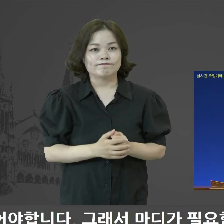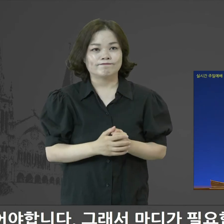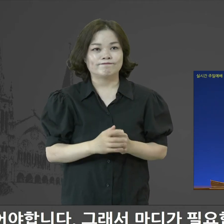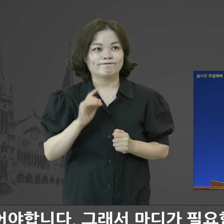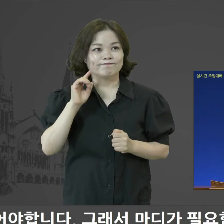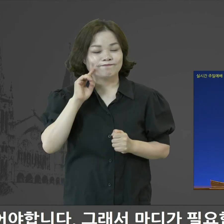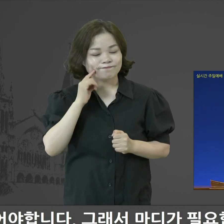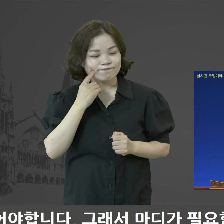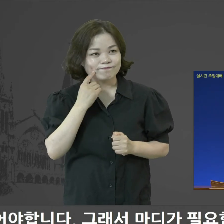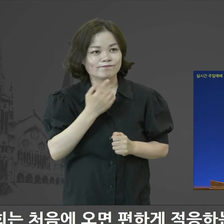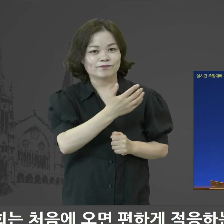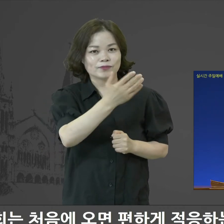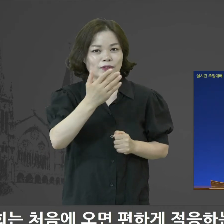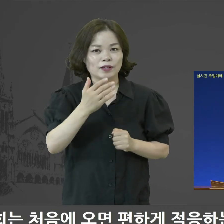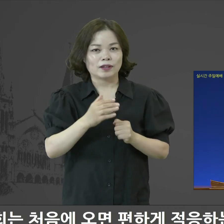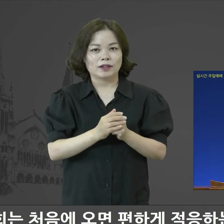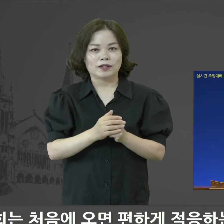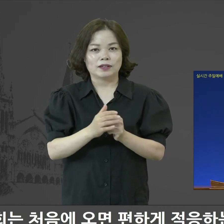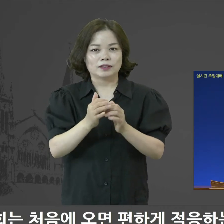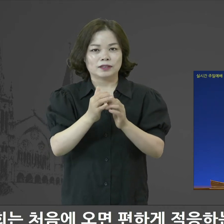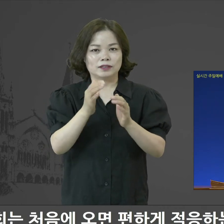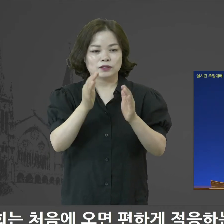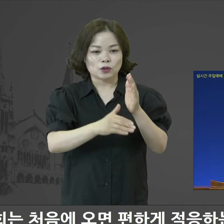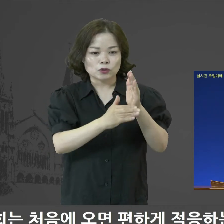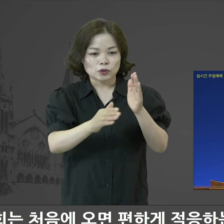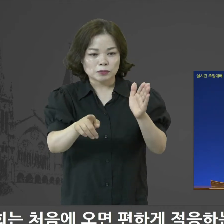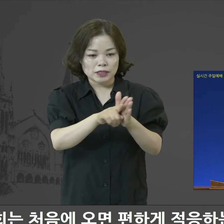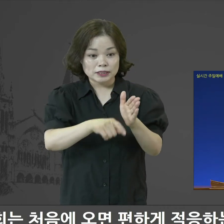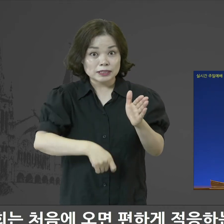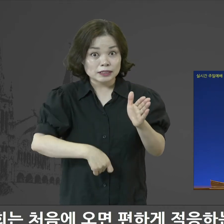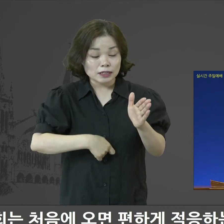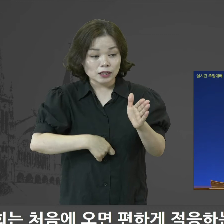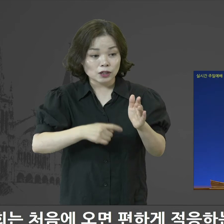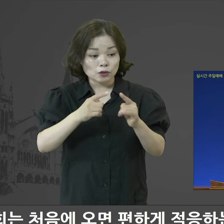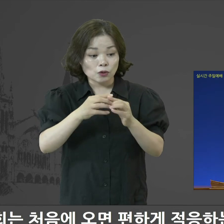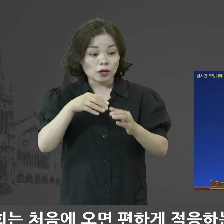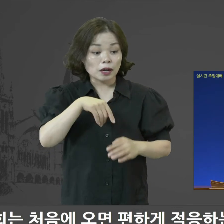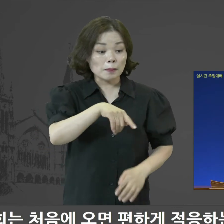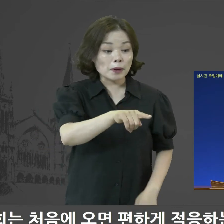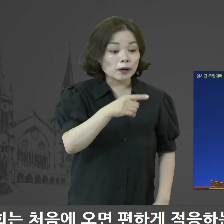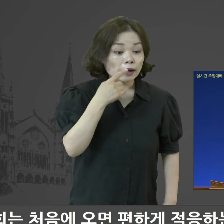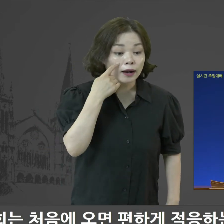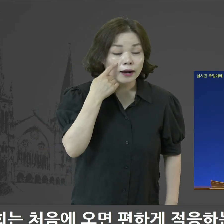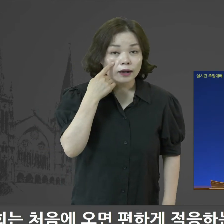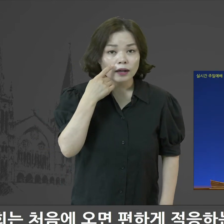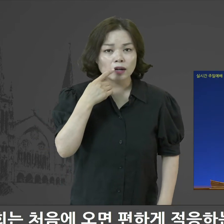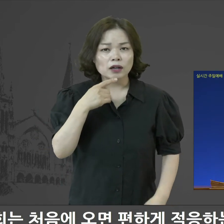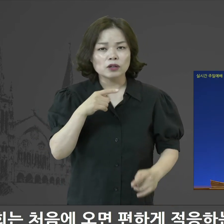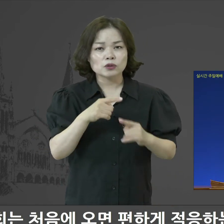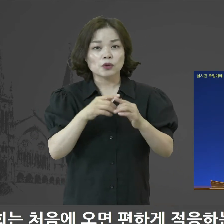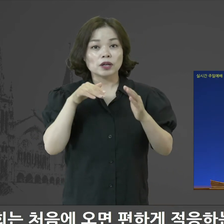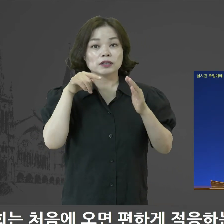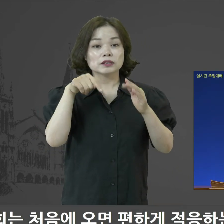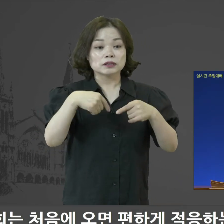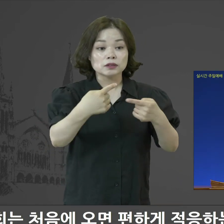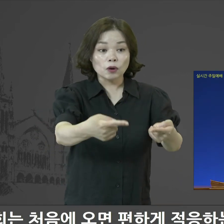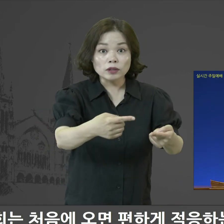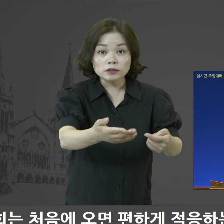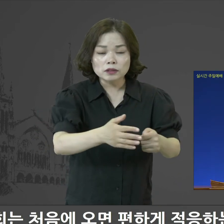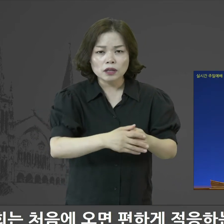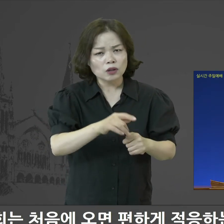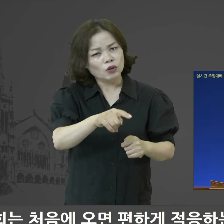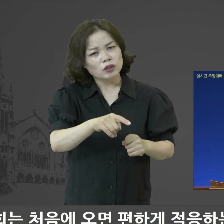고풍스럽고 성도님들이 다 신실해 보여서 나도 저 교회 다녀볼까 하고 교회에 들어오는데 뭔가 이렇게 나는